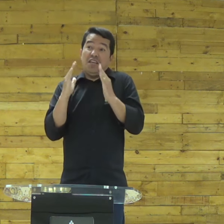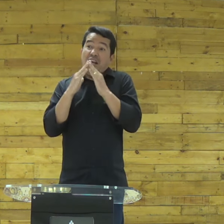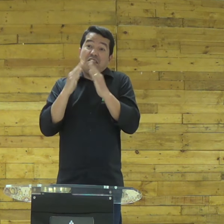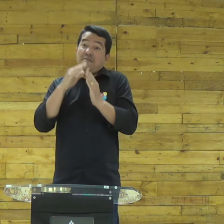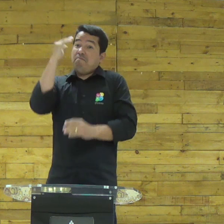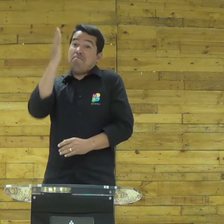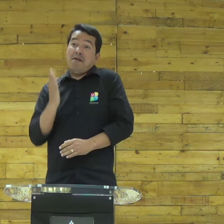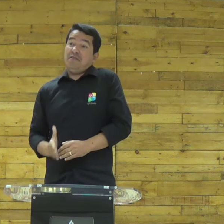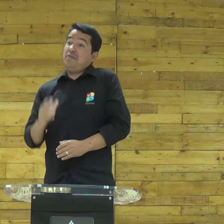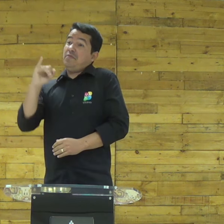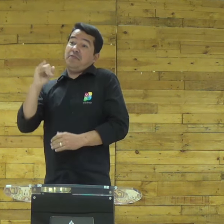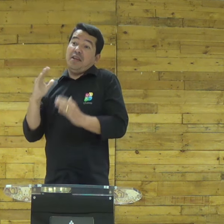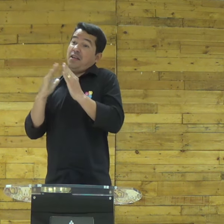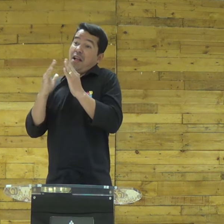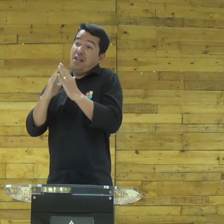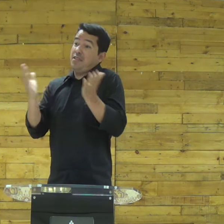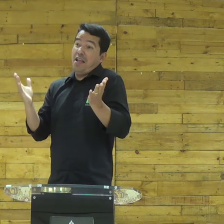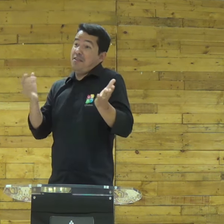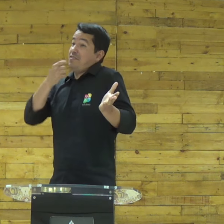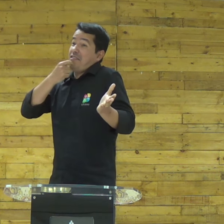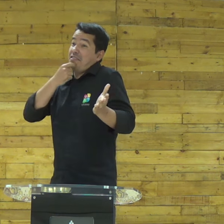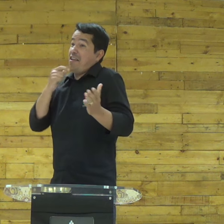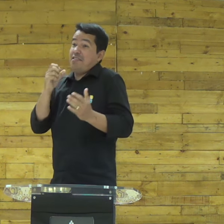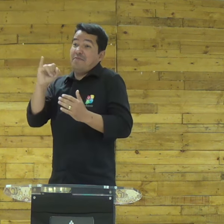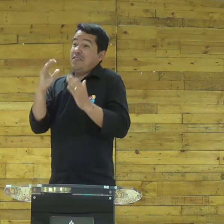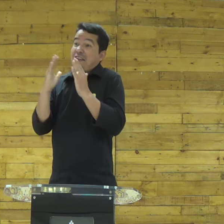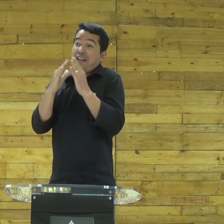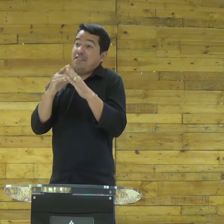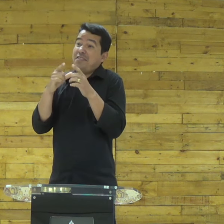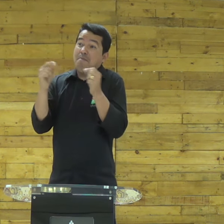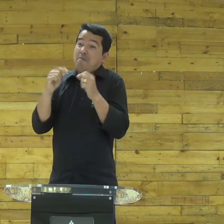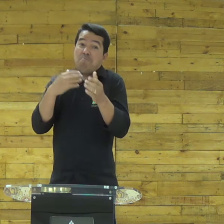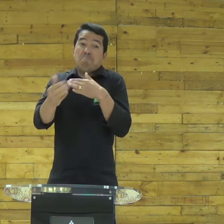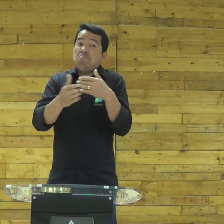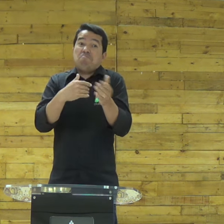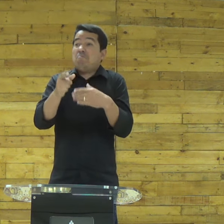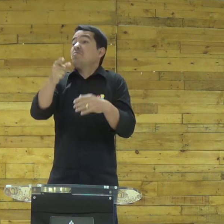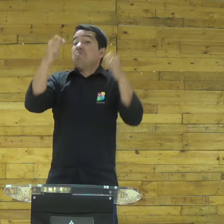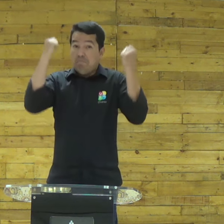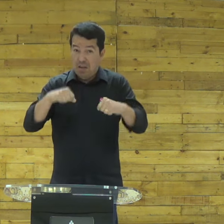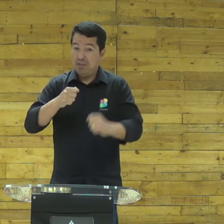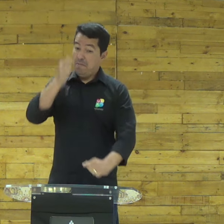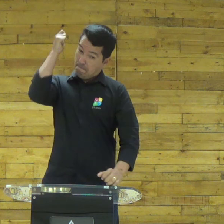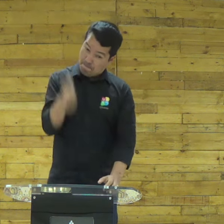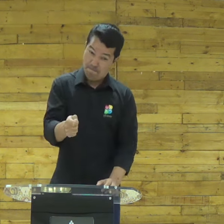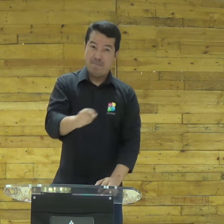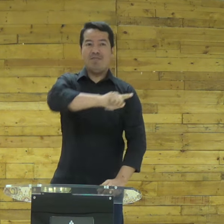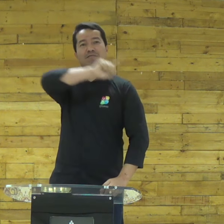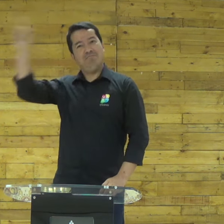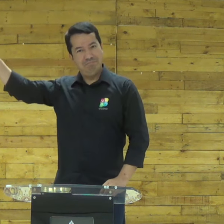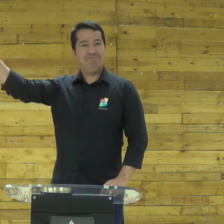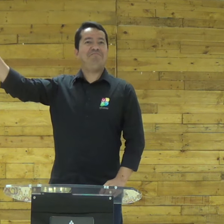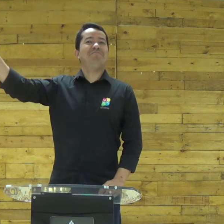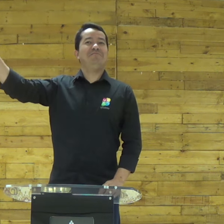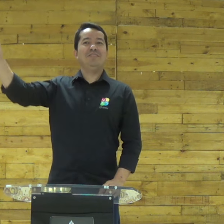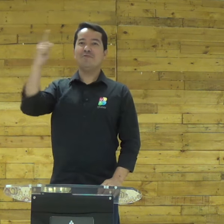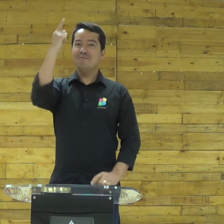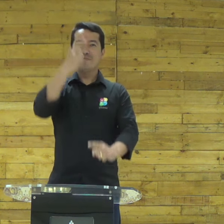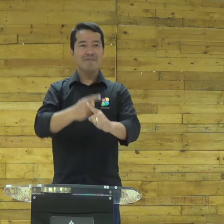sacrifício aí se você mora aqui no Brasil ou mora em algum lugar paciência você tem que fazer o seu